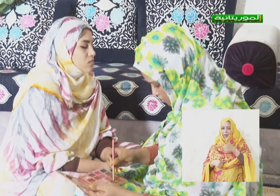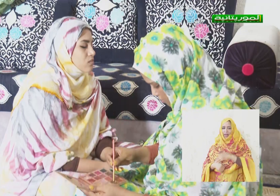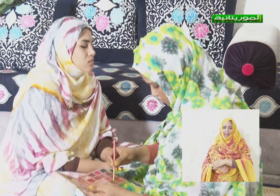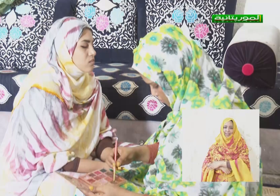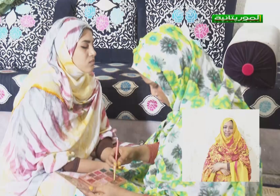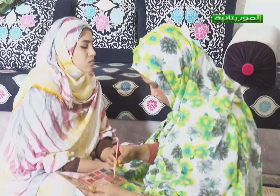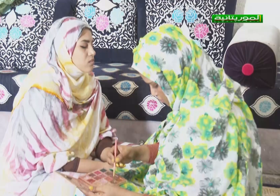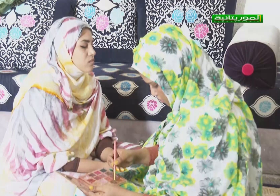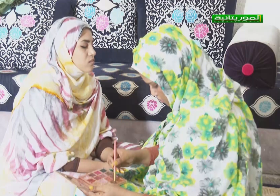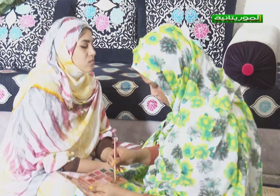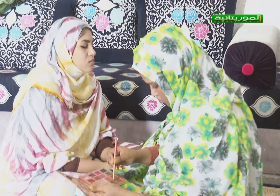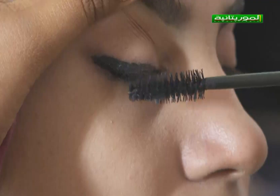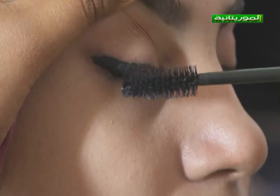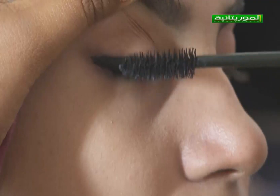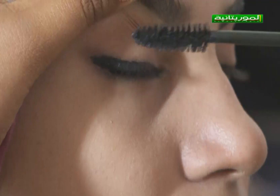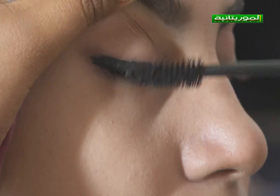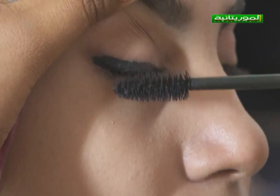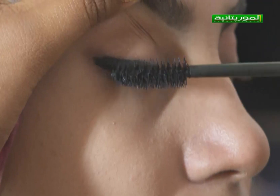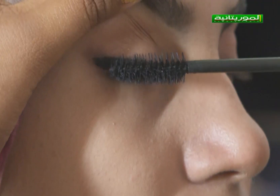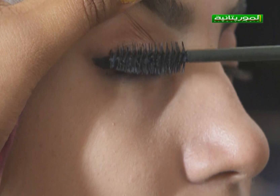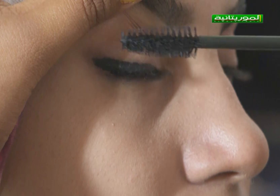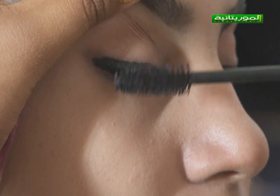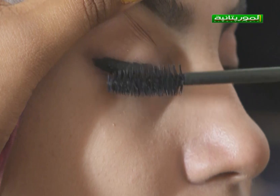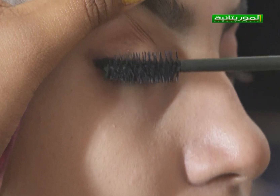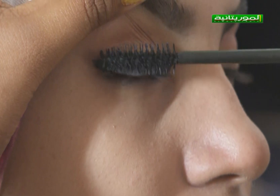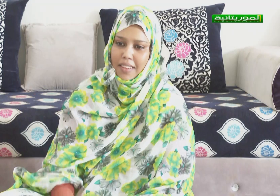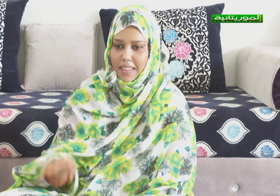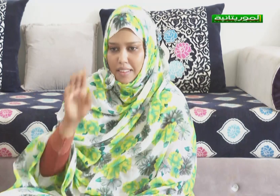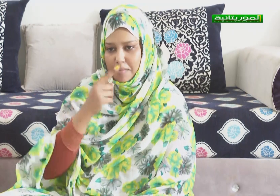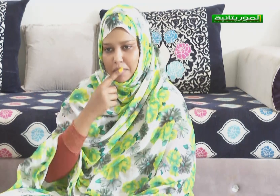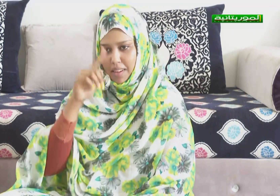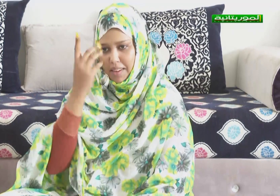أمتلك الإرادة والعزيمة، وأنا امرأة.